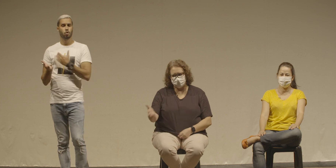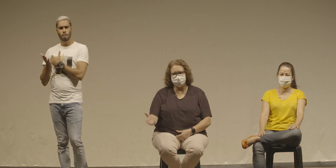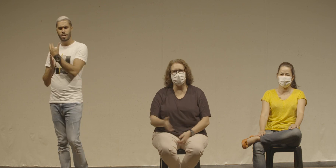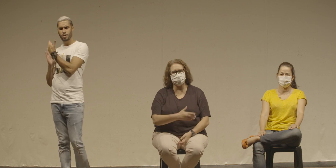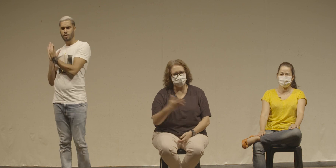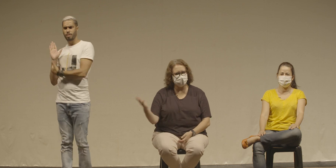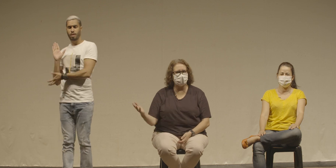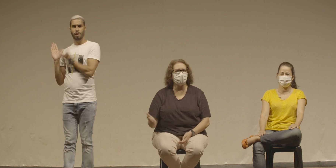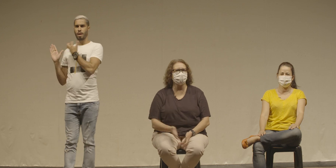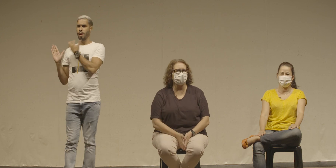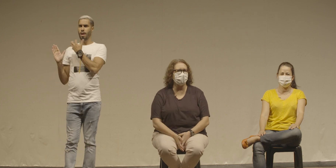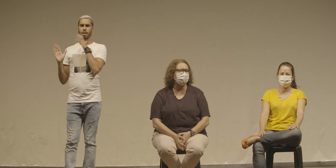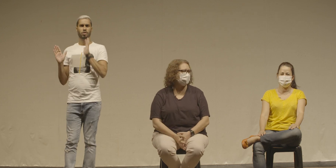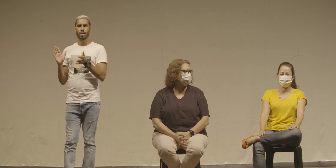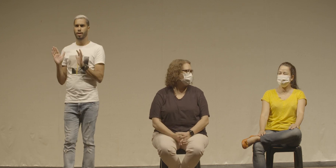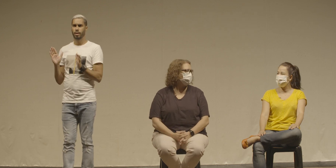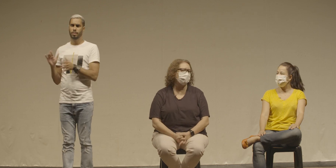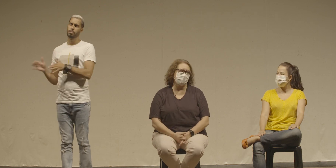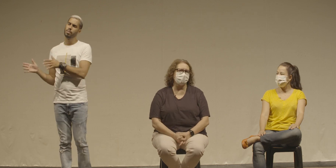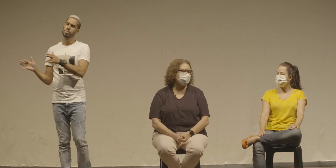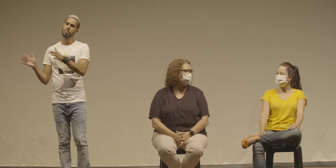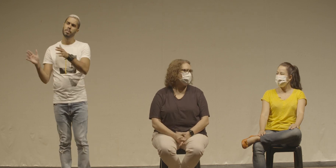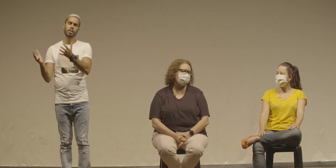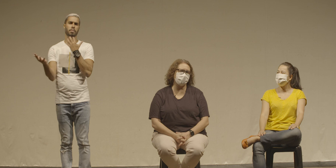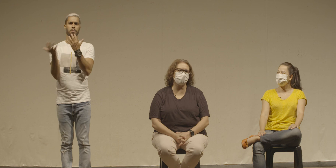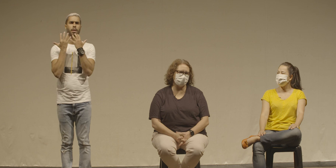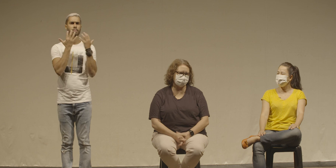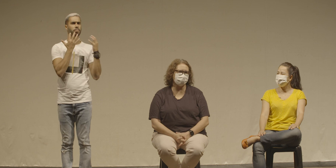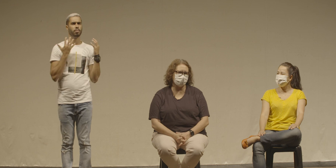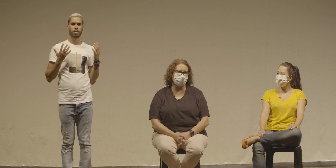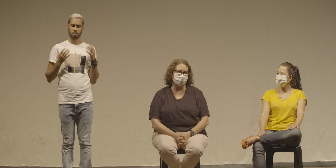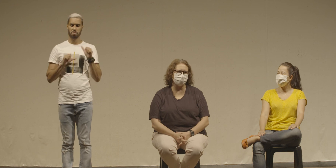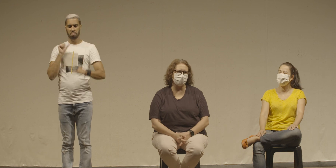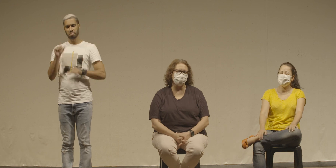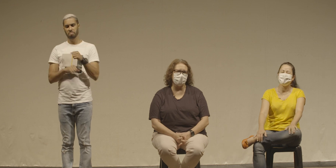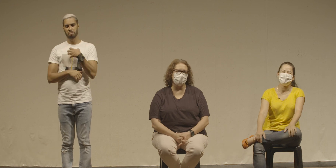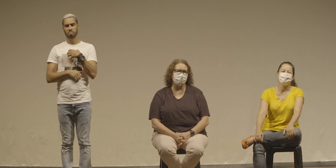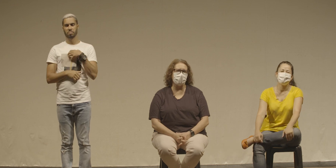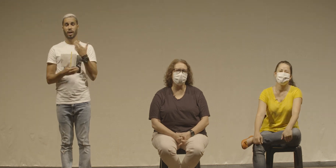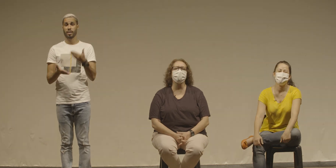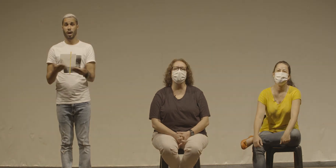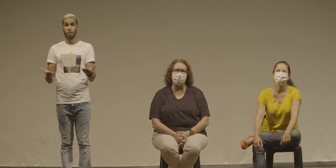Até hoje que estamos aqui nessa primeira parte aí da circulação e da exibição dele, né?